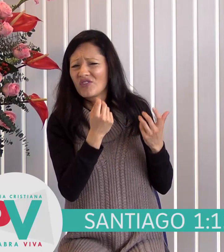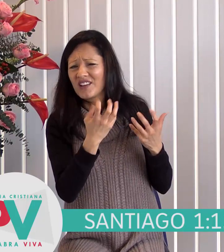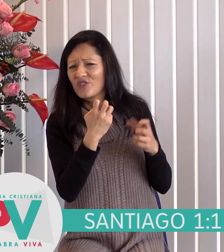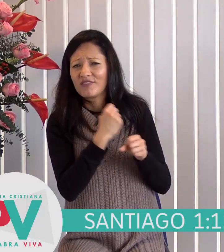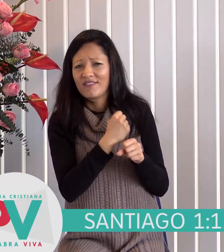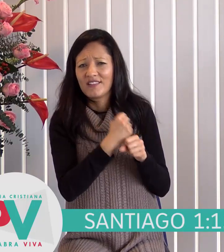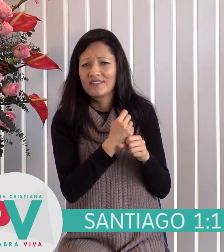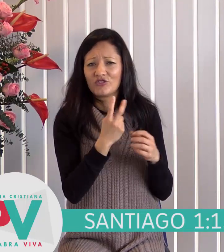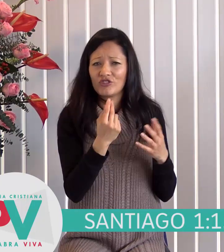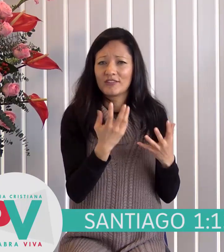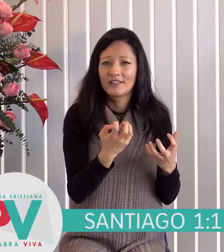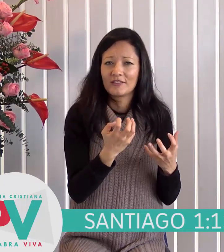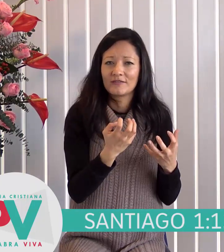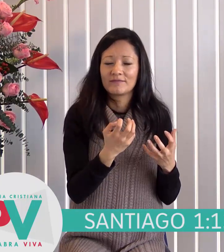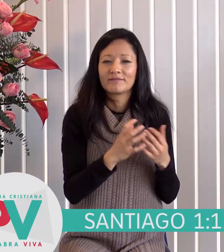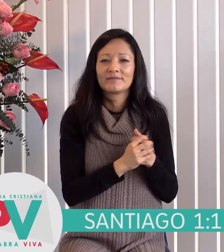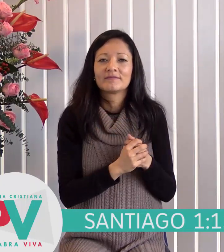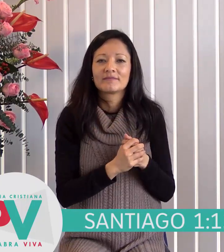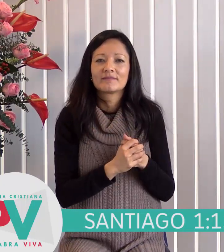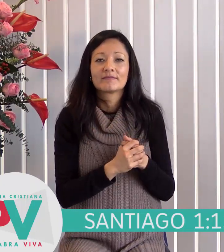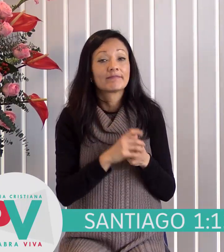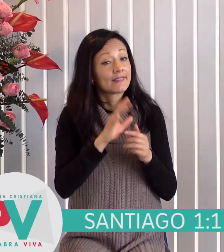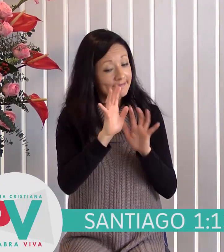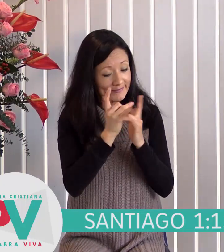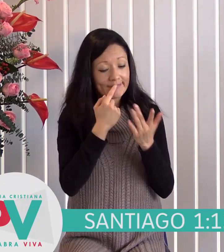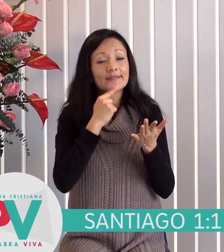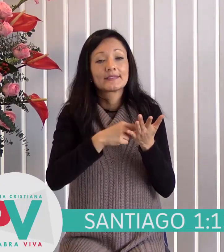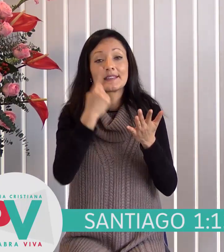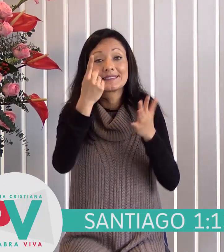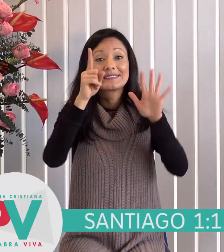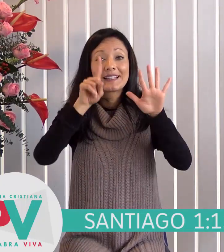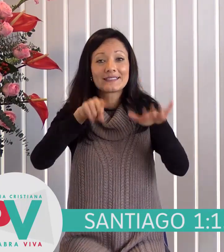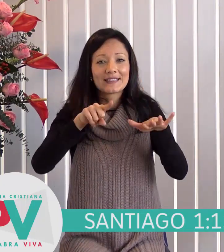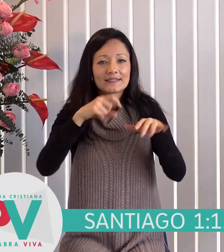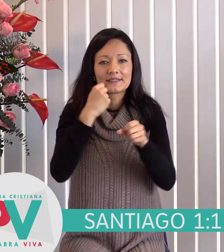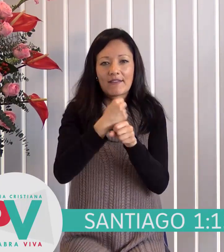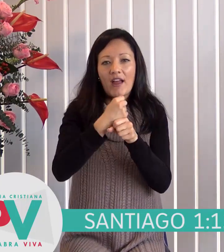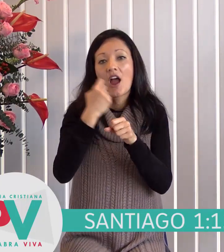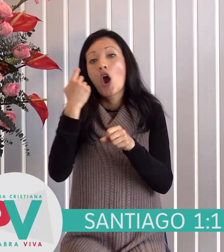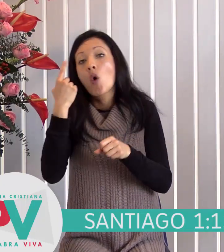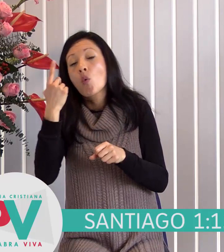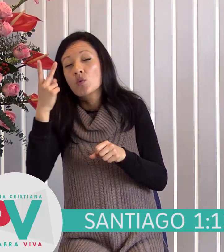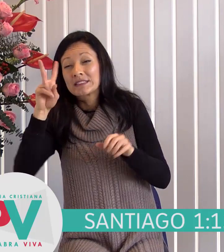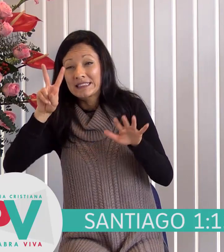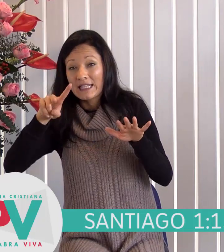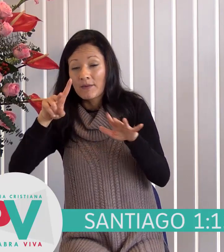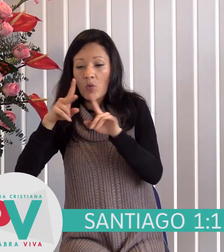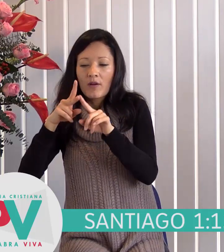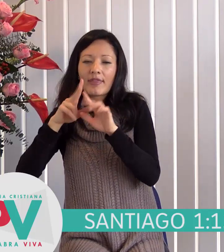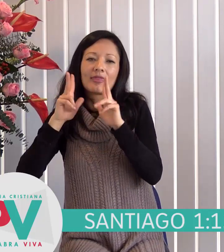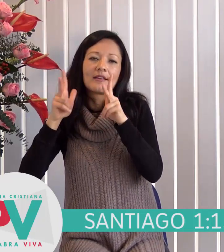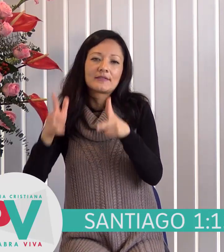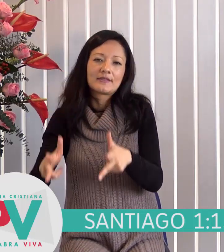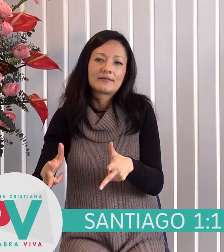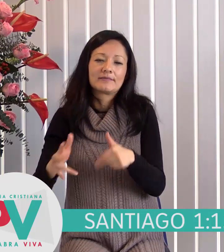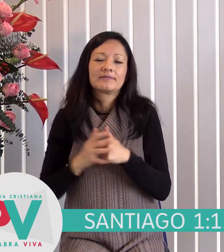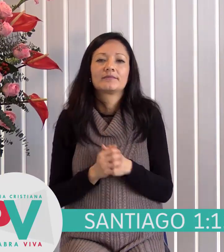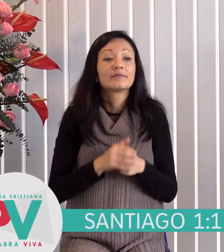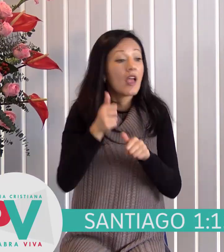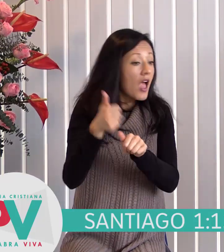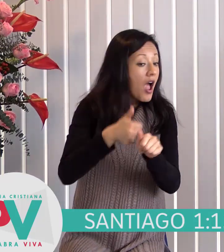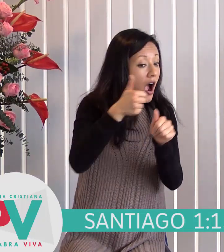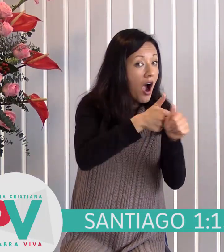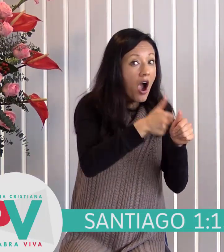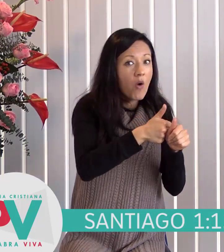trabajar. No, 6 días trabajarás y uno descansarás. Pero cada uno es tentado cuando de su propia concupiscencia, o